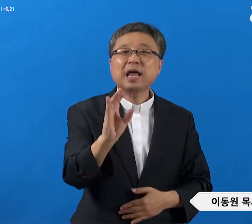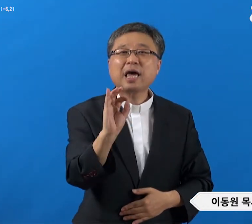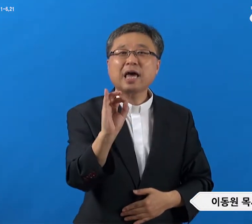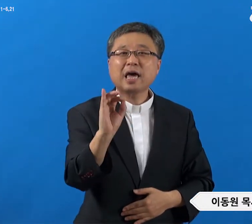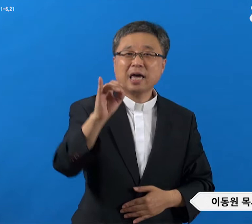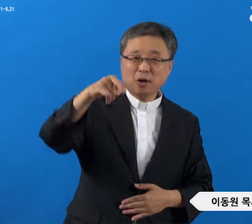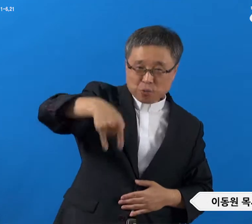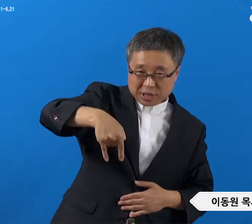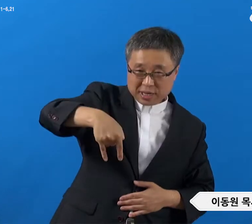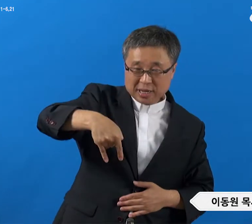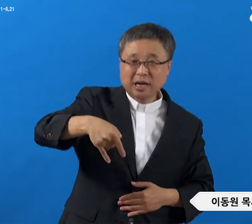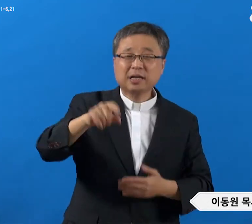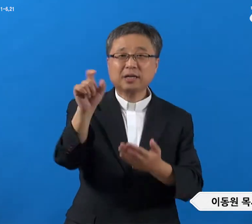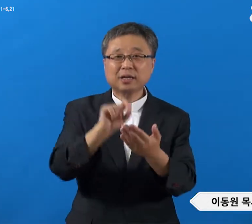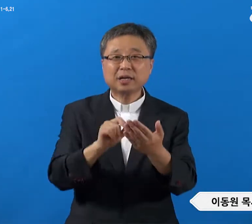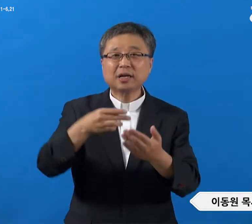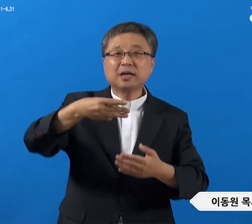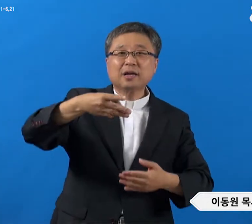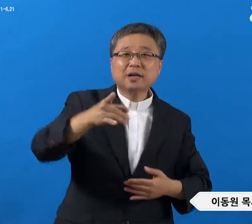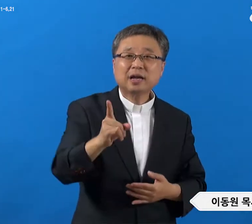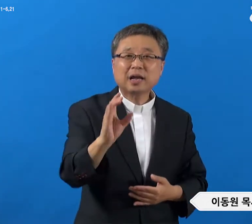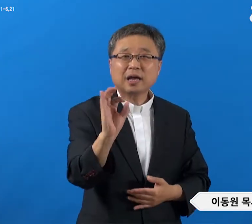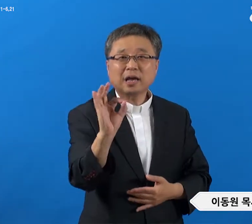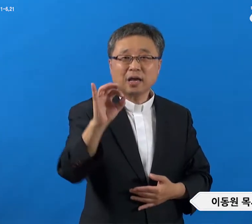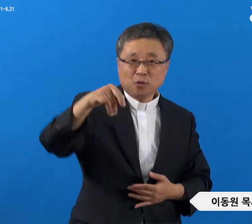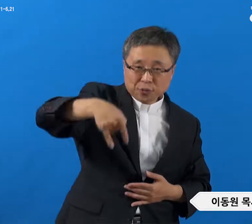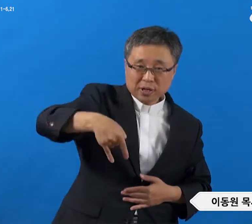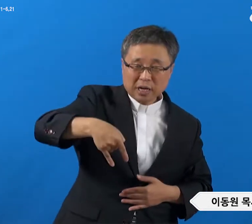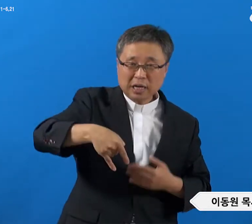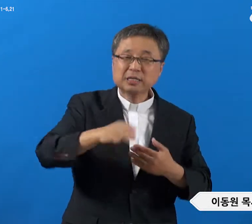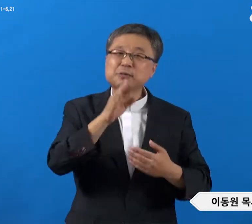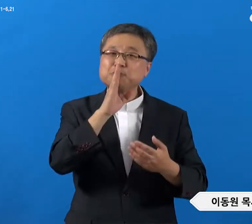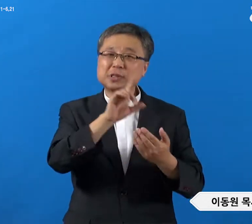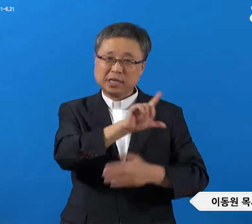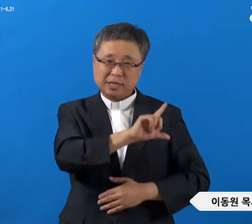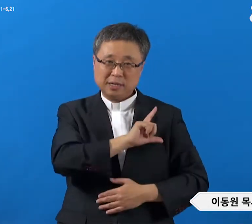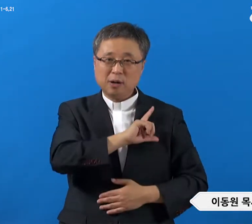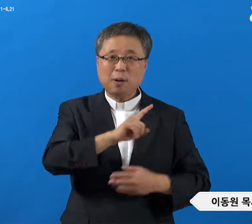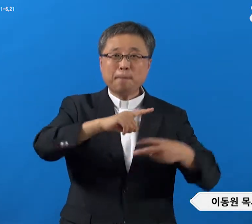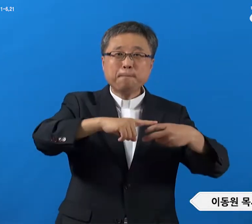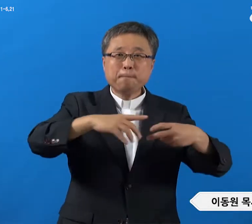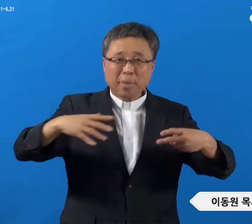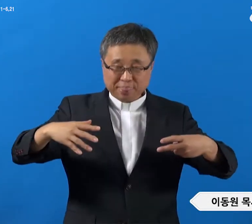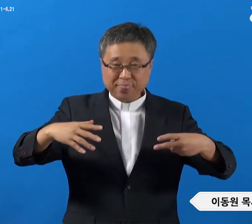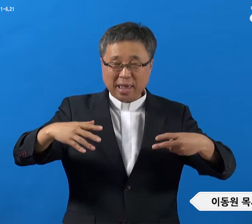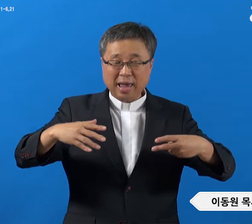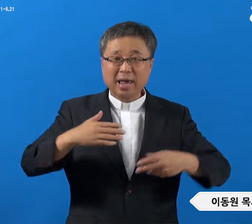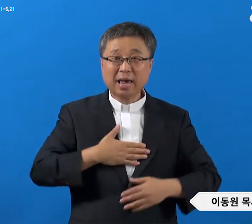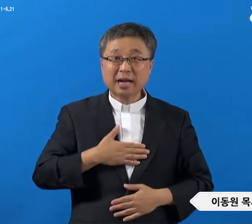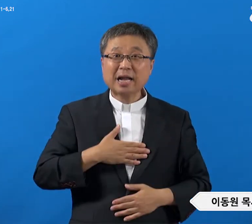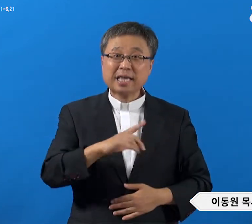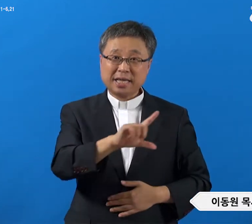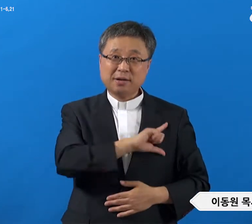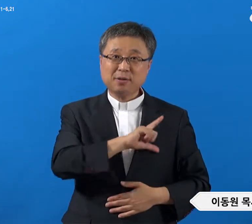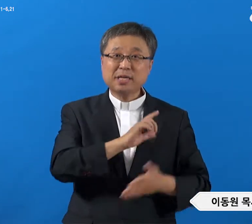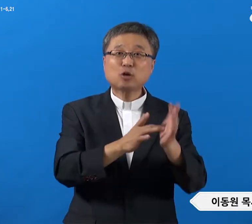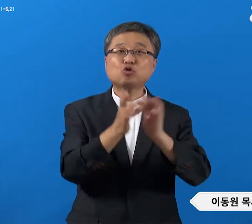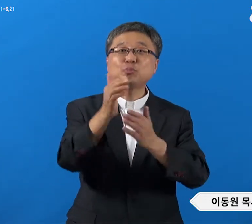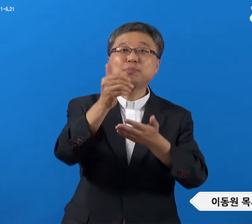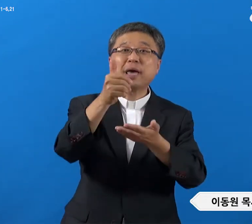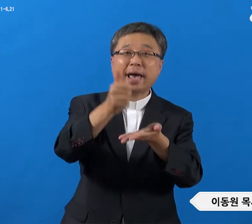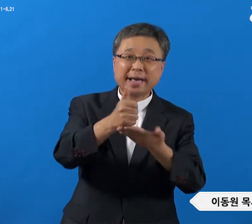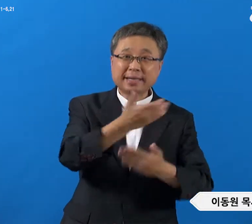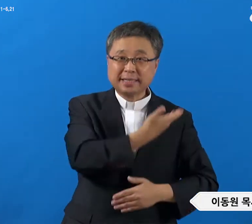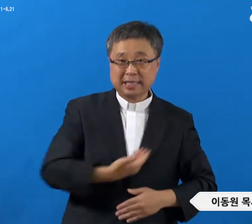사람의 이름이 기록되어 있기도 합니다. 레위가 본명이었을 것이다. 마태는 예수 믿고 나서 예수님의 제자가 되고